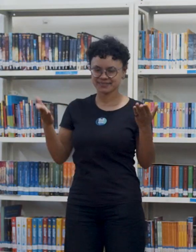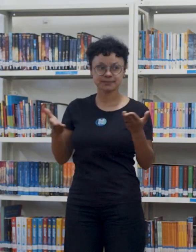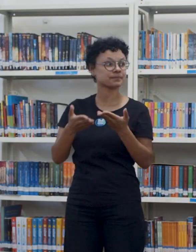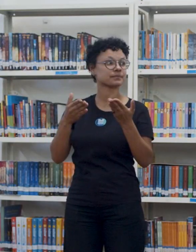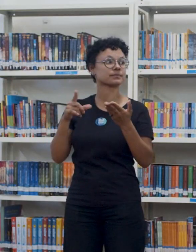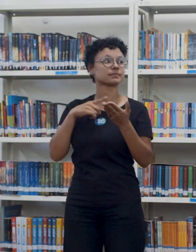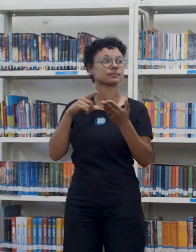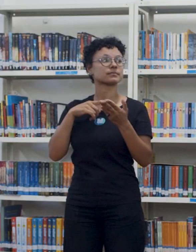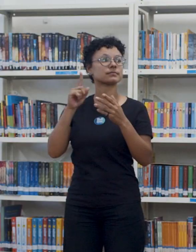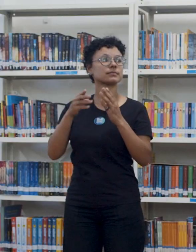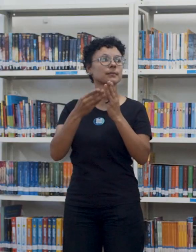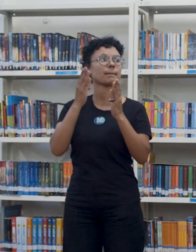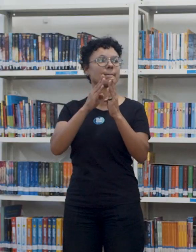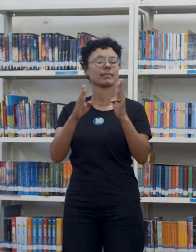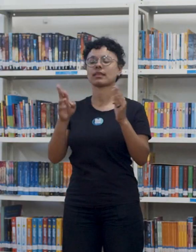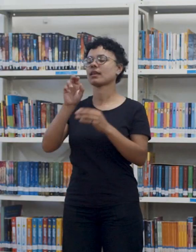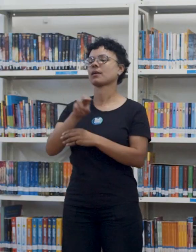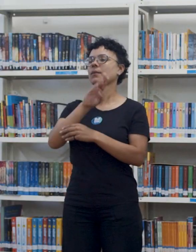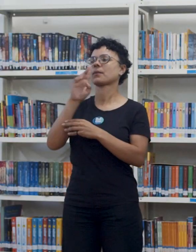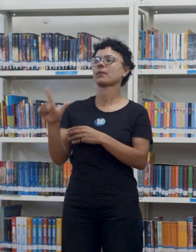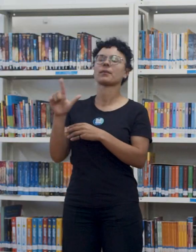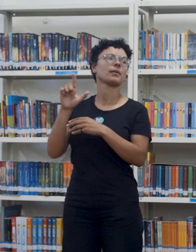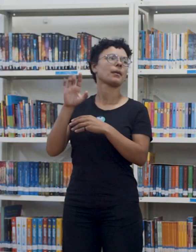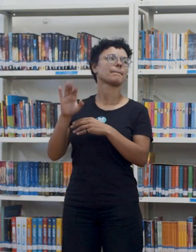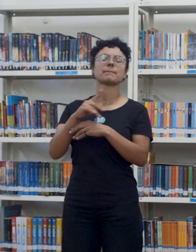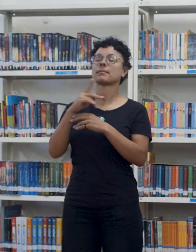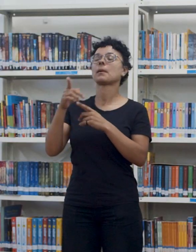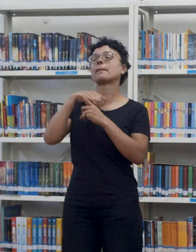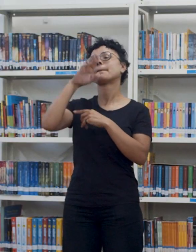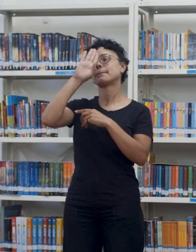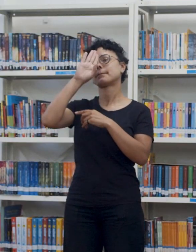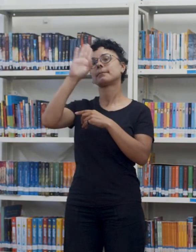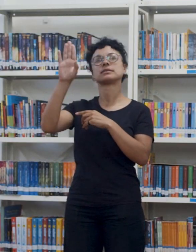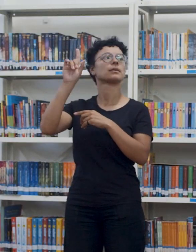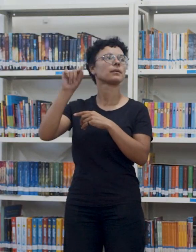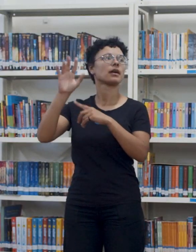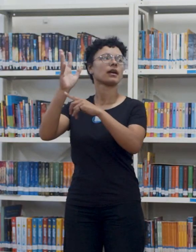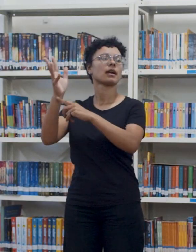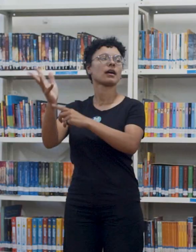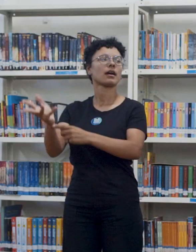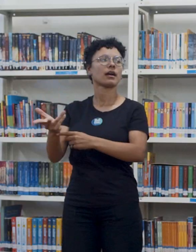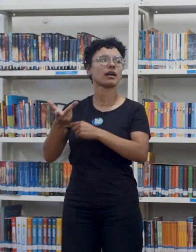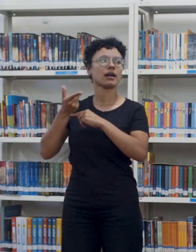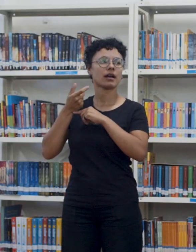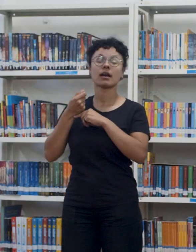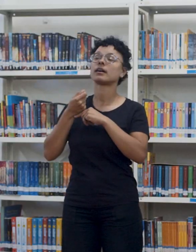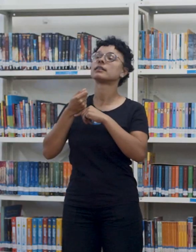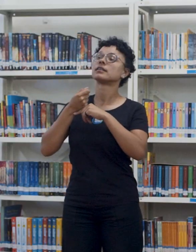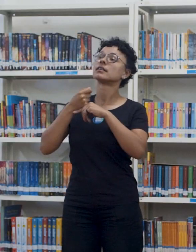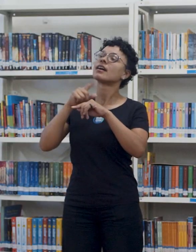encontrados na Biblioteca Raul Bopp. E, principalmente, a arte em